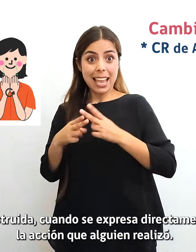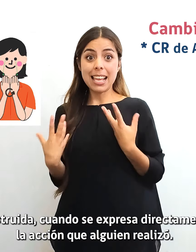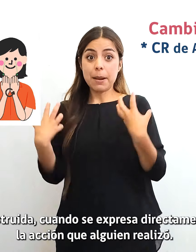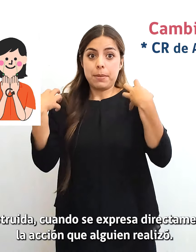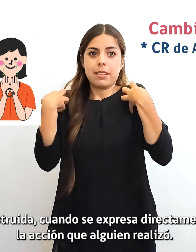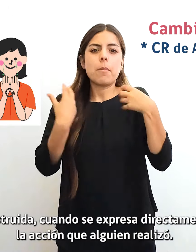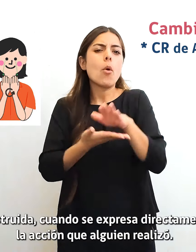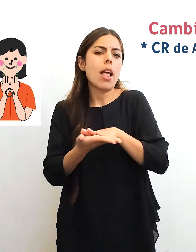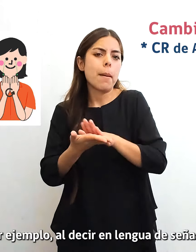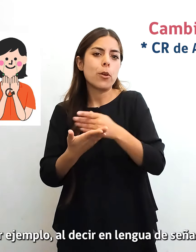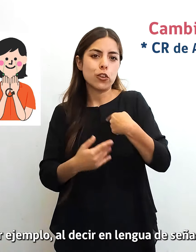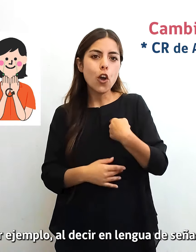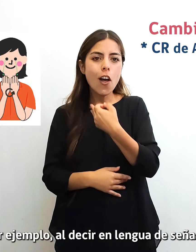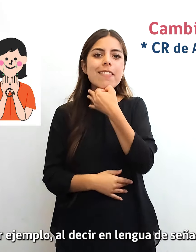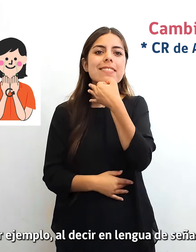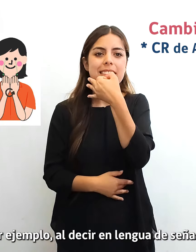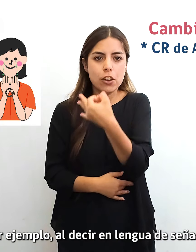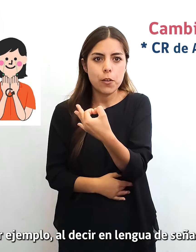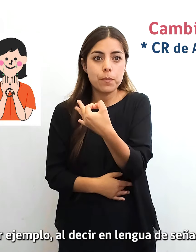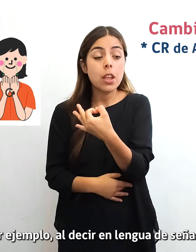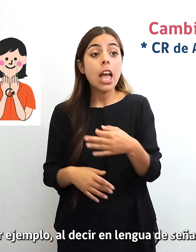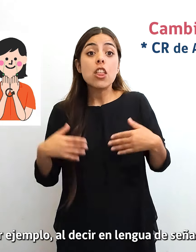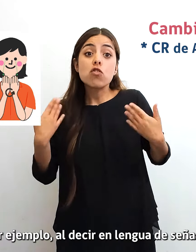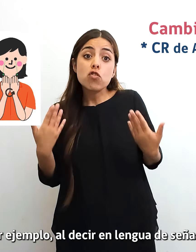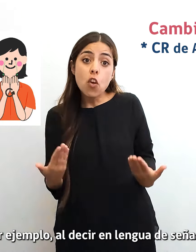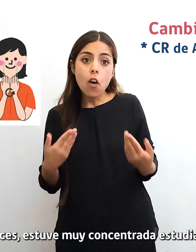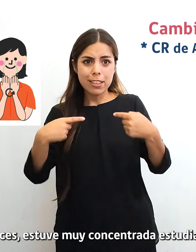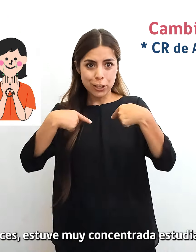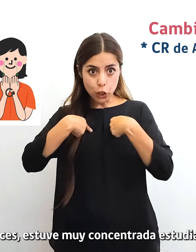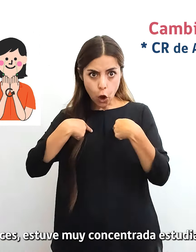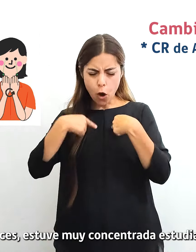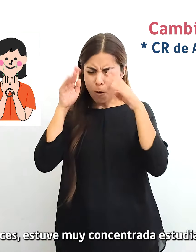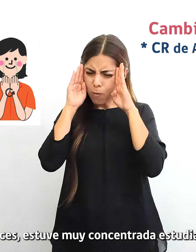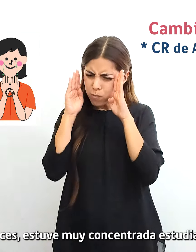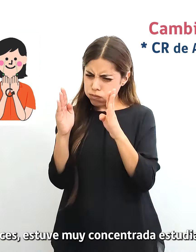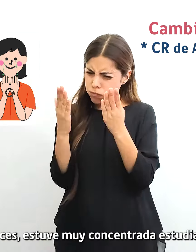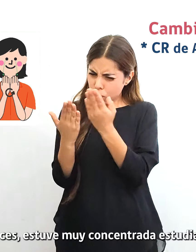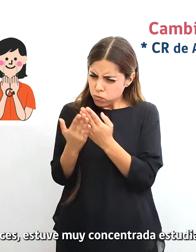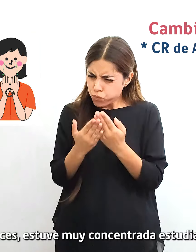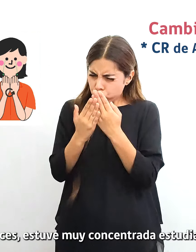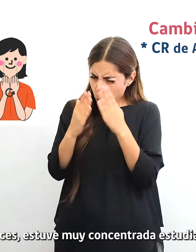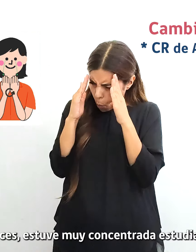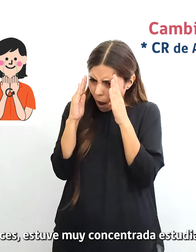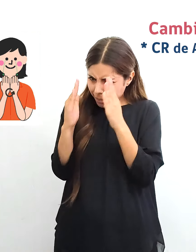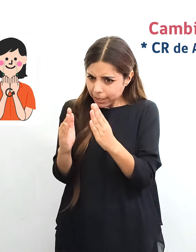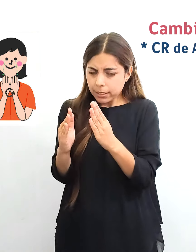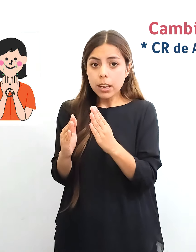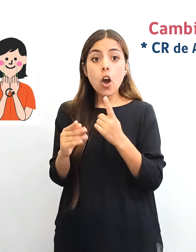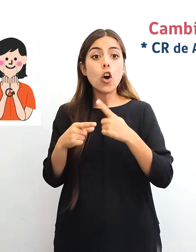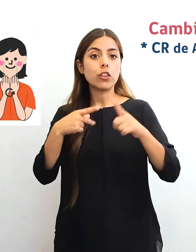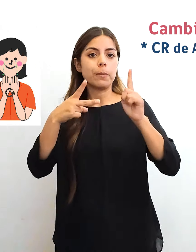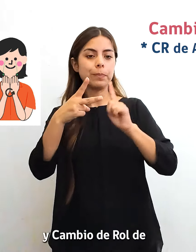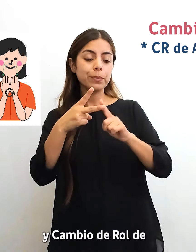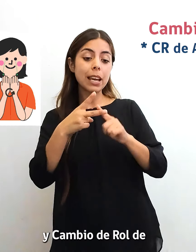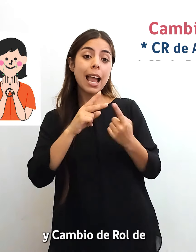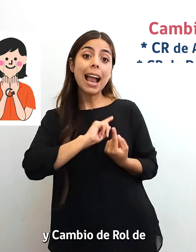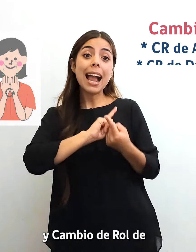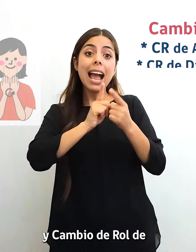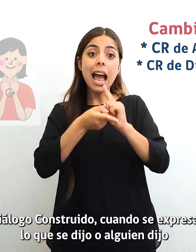que alguien realizó, por ejemplo, al decir en lengua de señas, entonces estuve muy concentrada estudiando. Y cambio de rol de